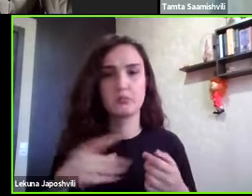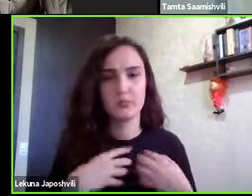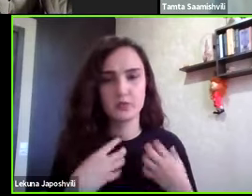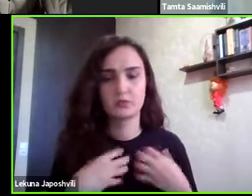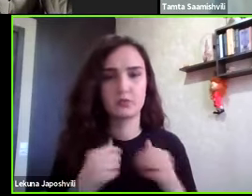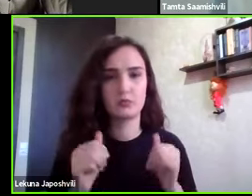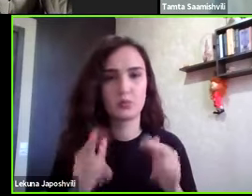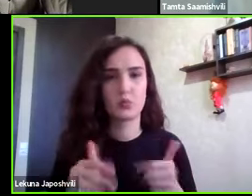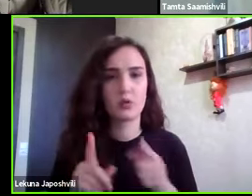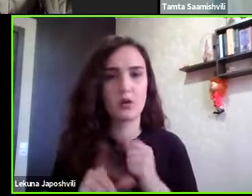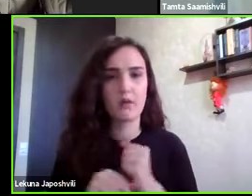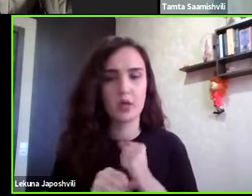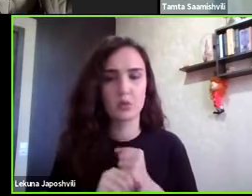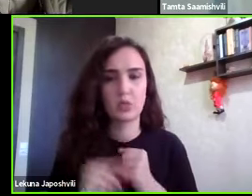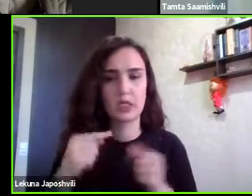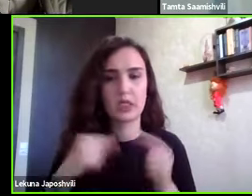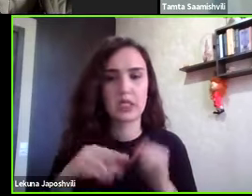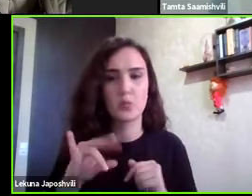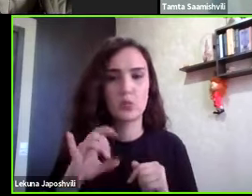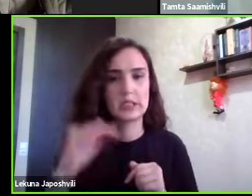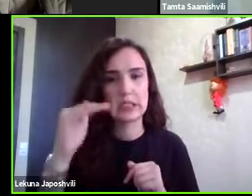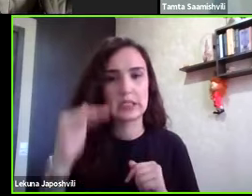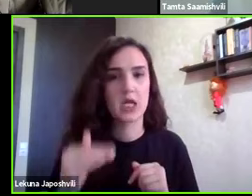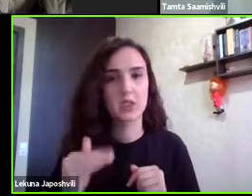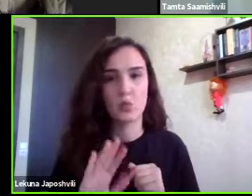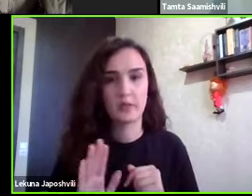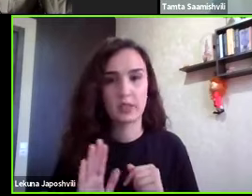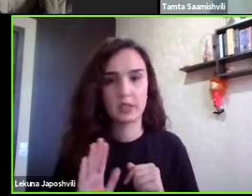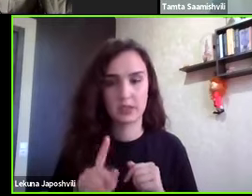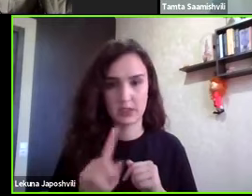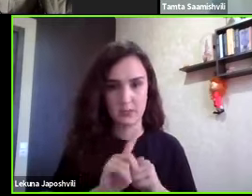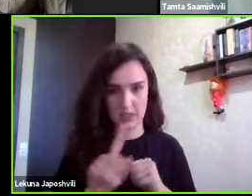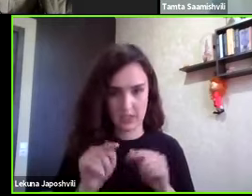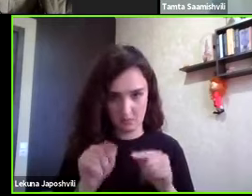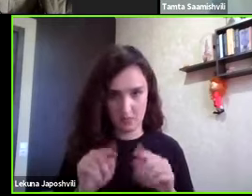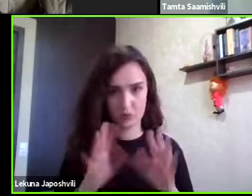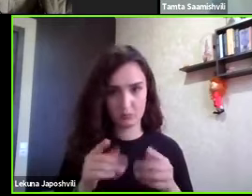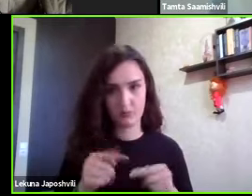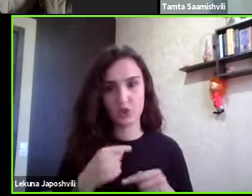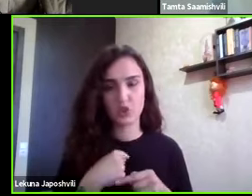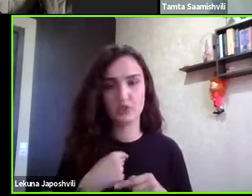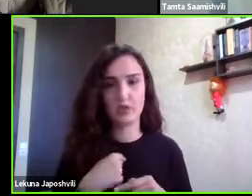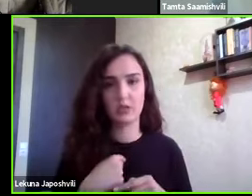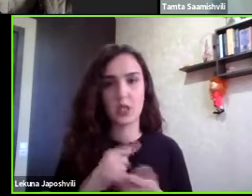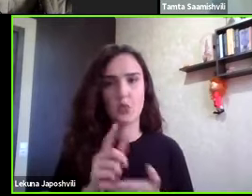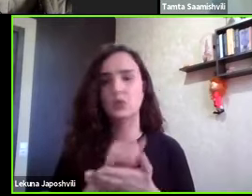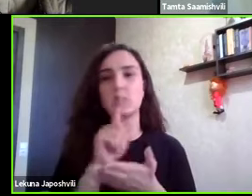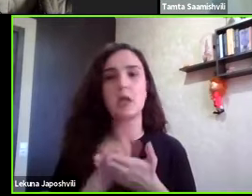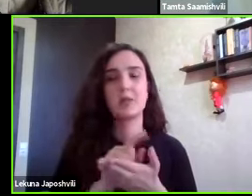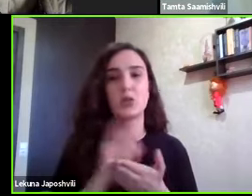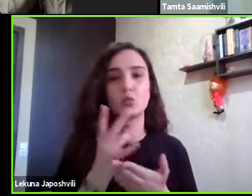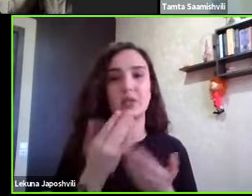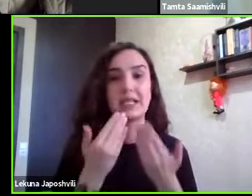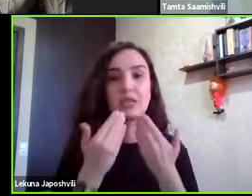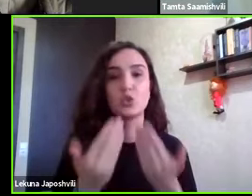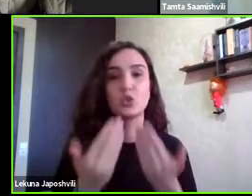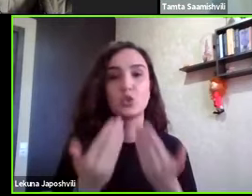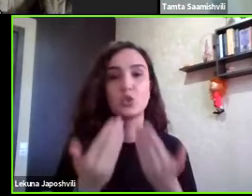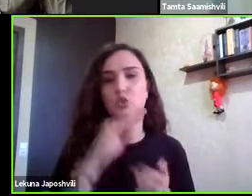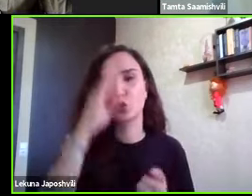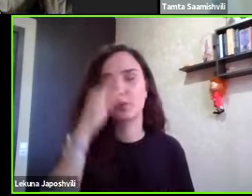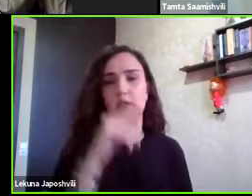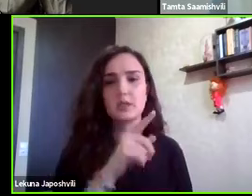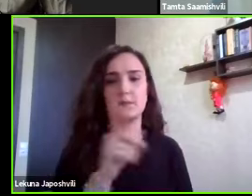გვეშინია, თქვათ იმუნიტეტი არ დაუქვეითდეს, მაგრამ ამ შემთხვევაში ჩვენ აუცილებლად უნდა ვკითხოთ მშობელს,